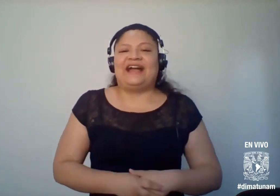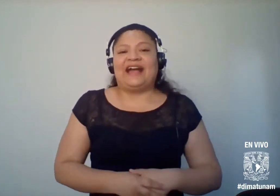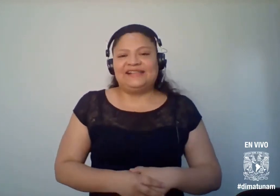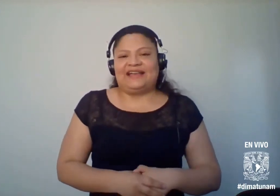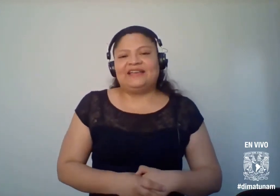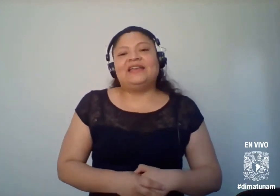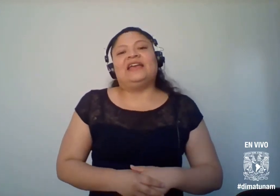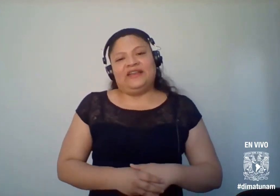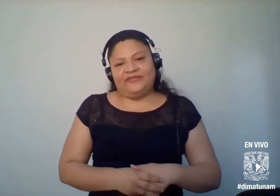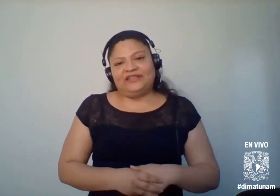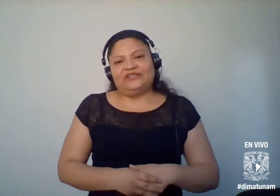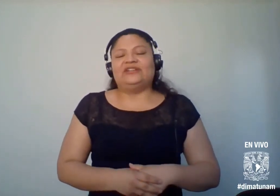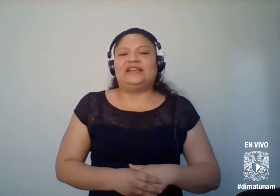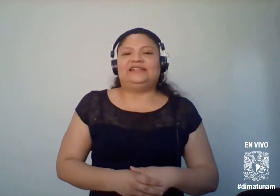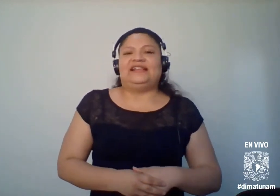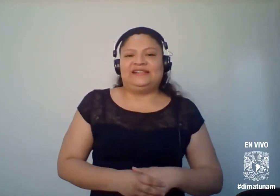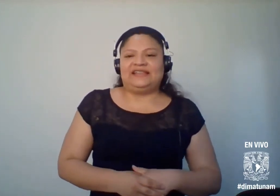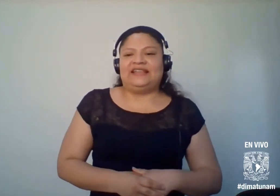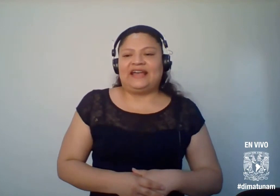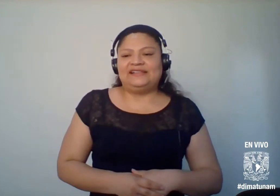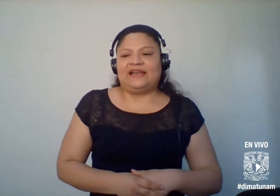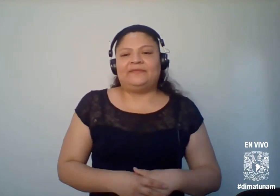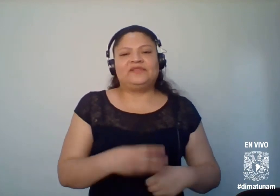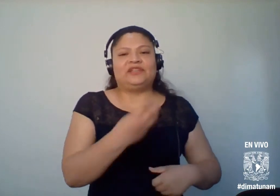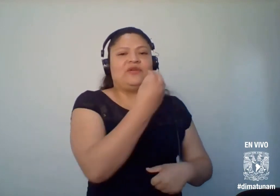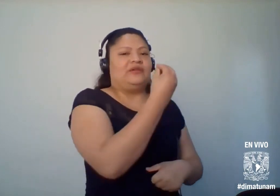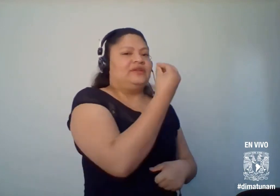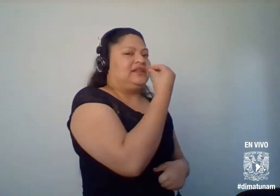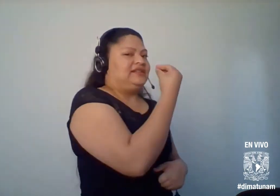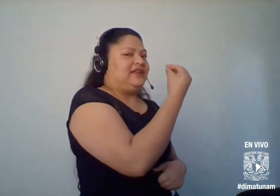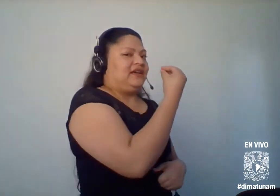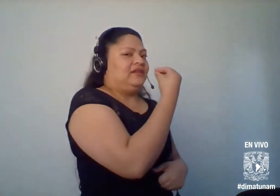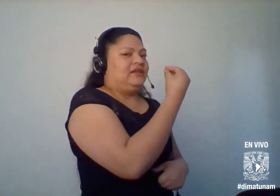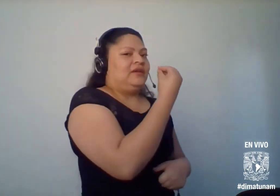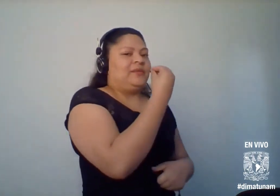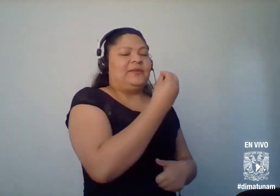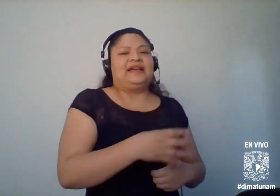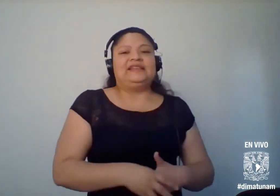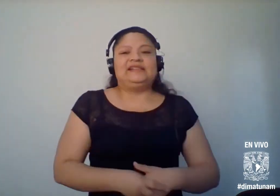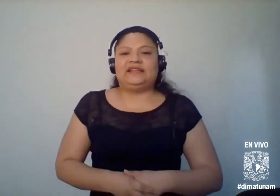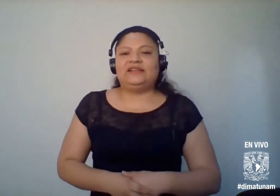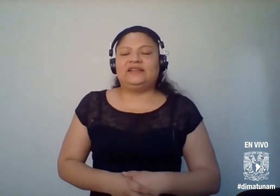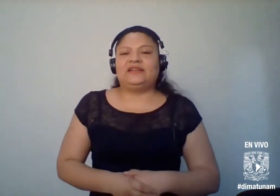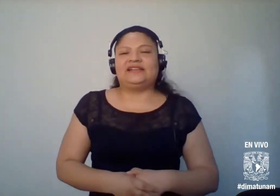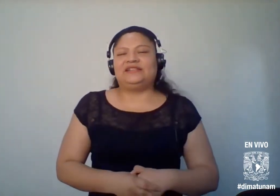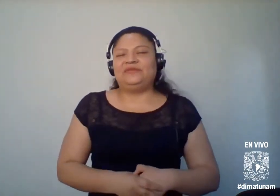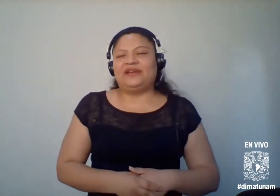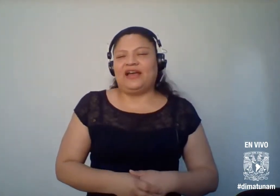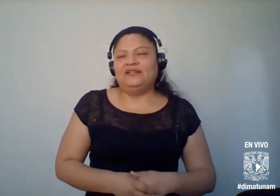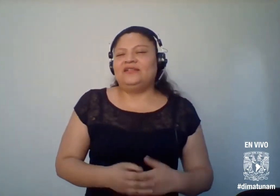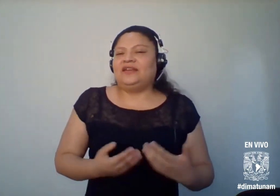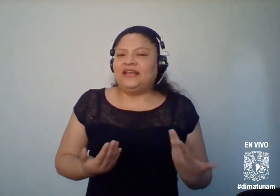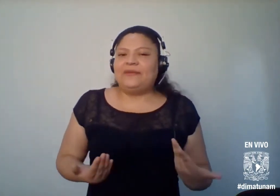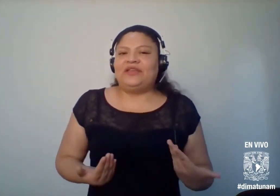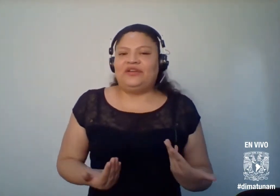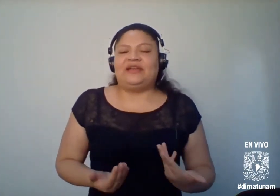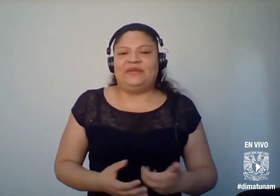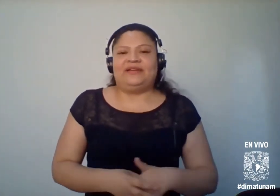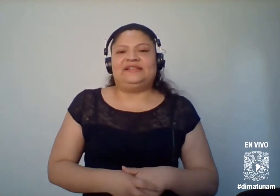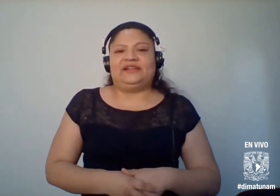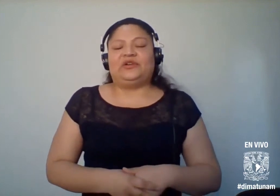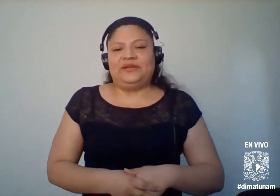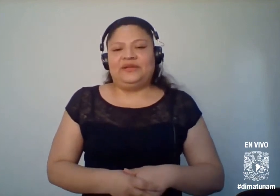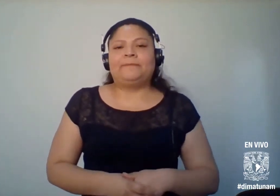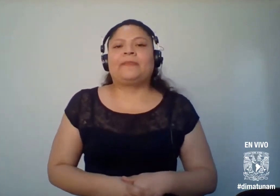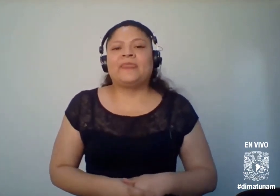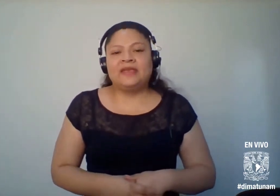me dirá casa. En efecto, esta es la seña de casa. Si yo hago esta seña, me van a decir qué significa, la mayoría